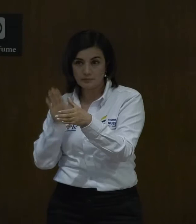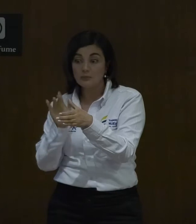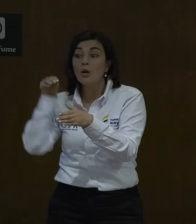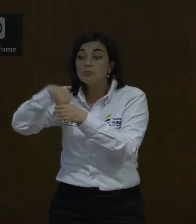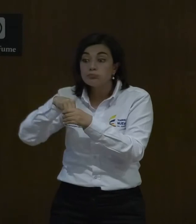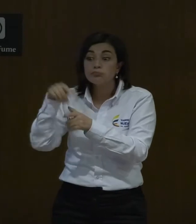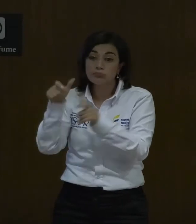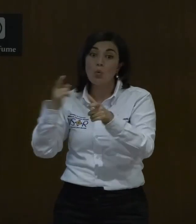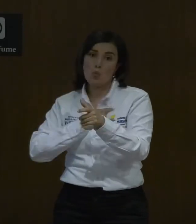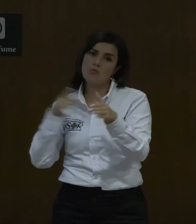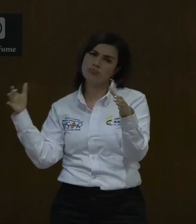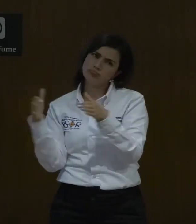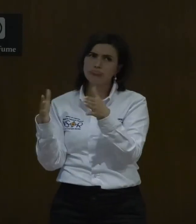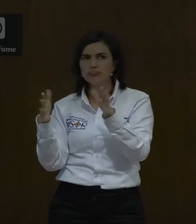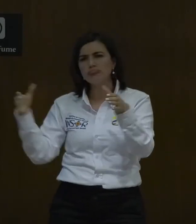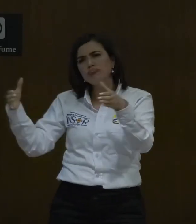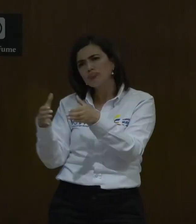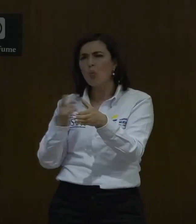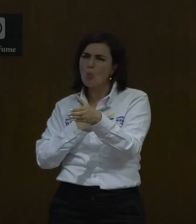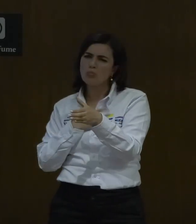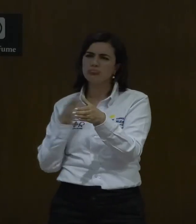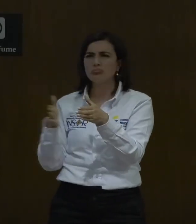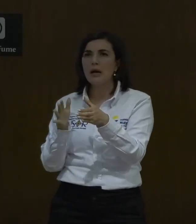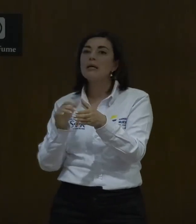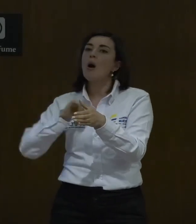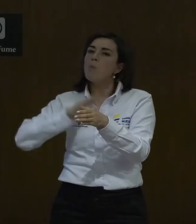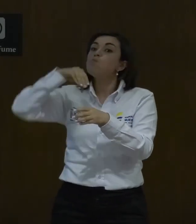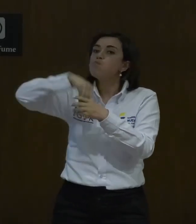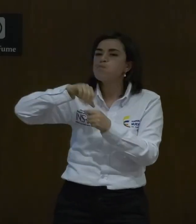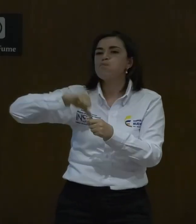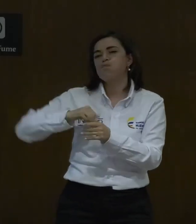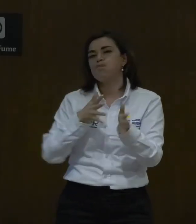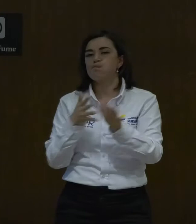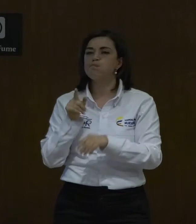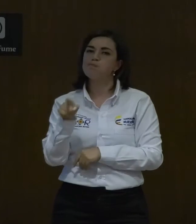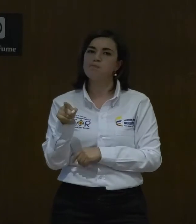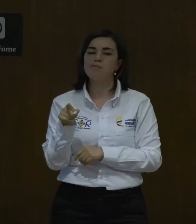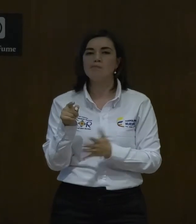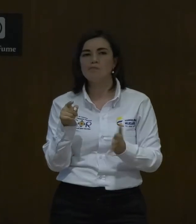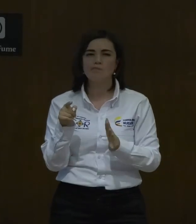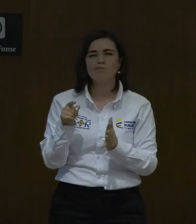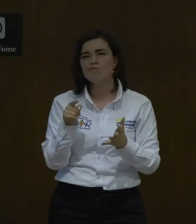una universidad pequeña, ofrece como unos 50